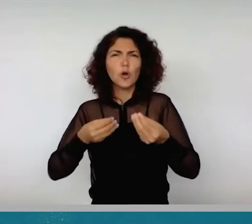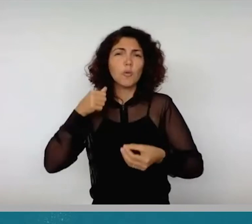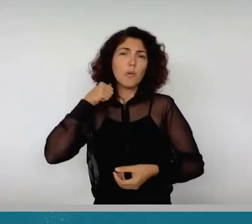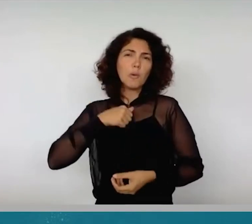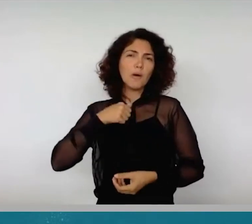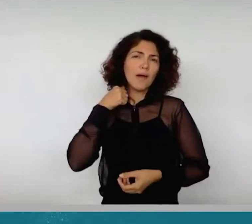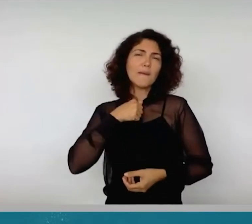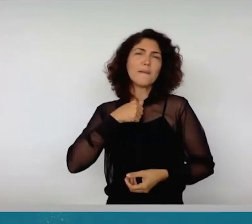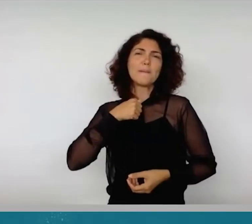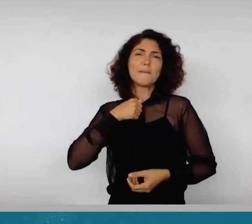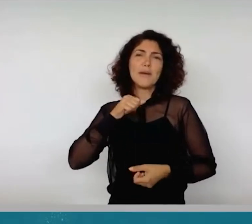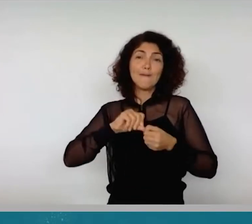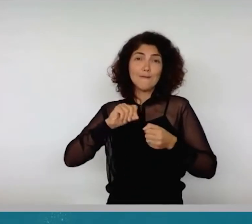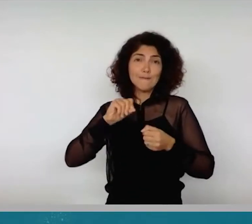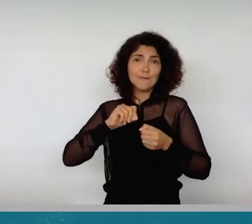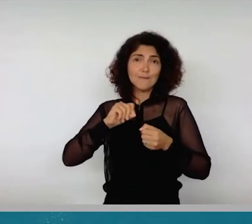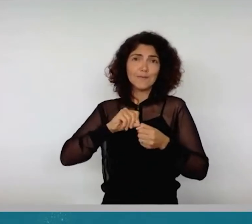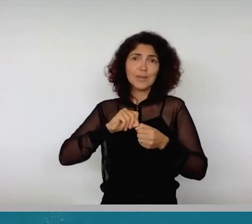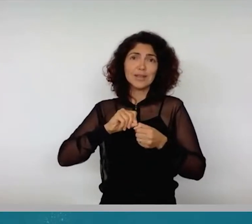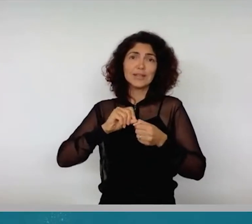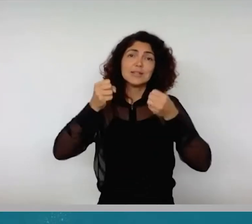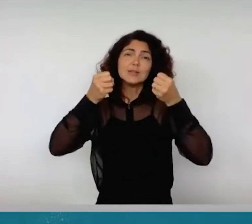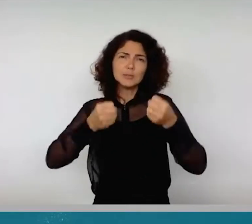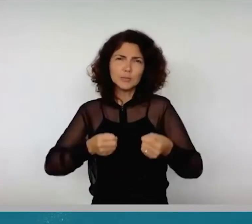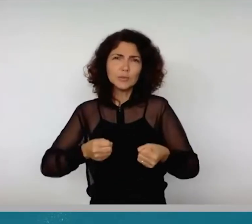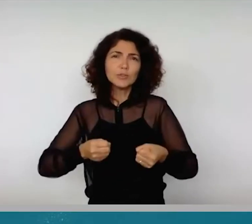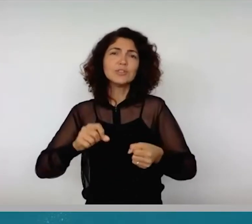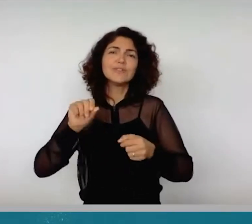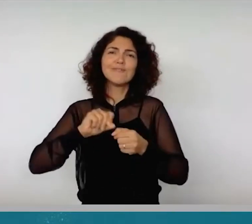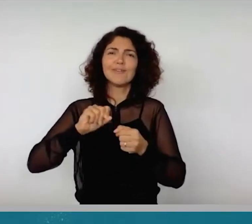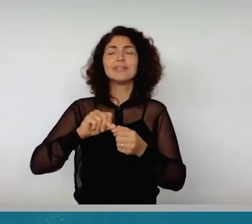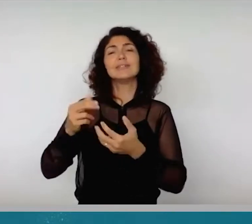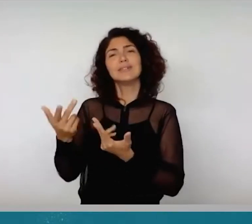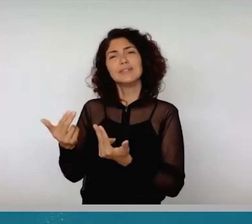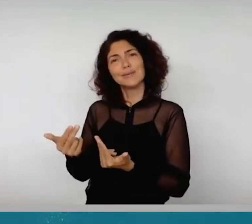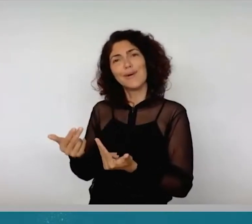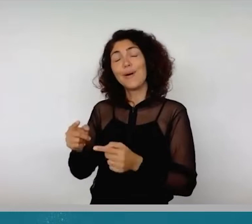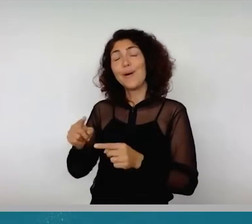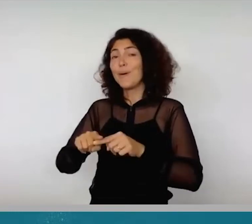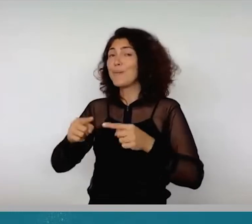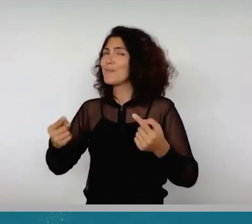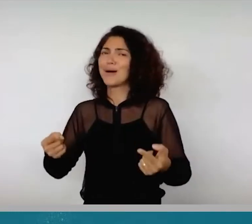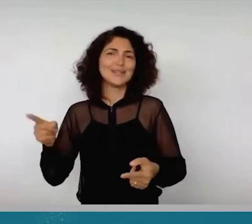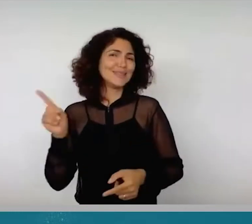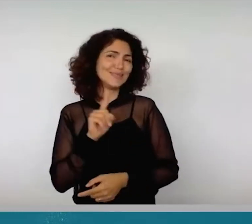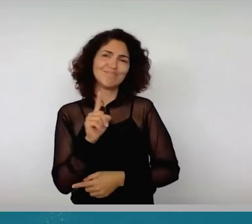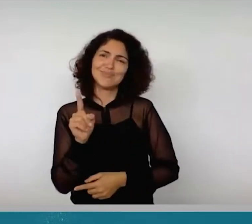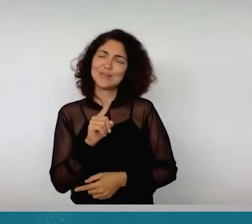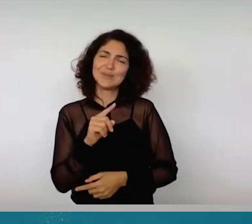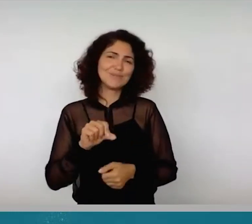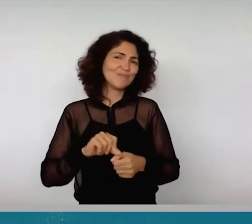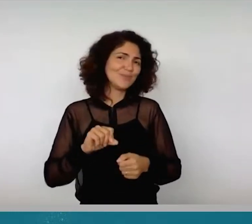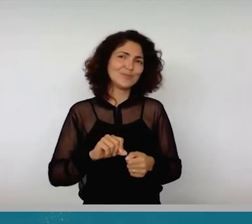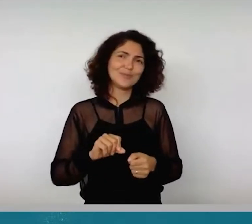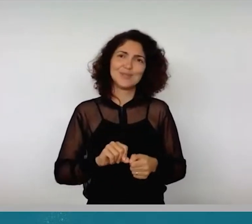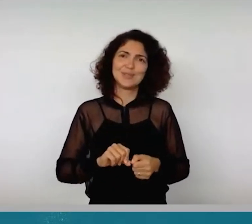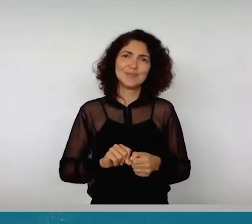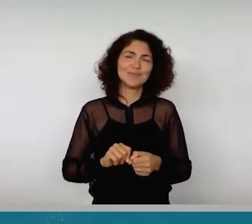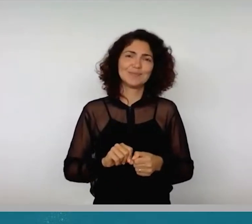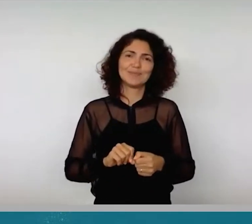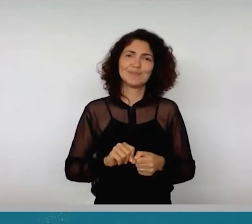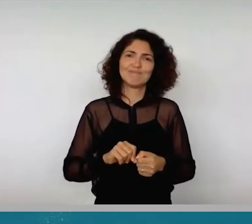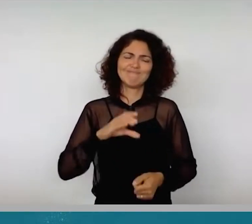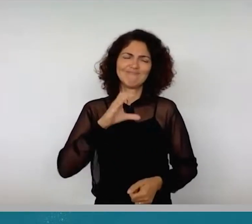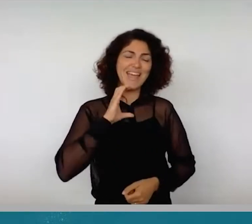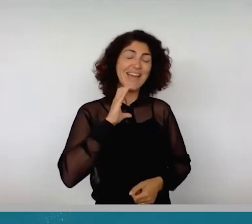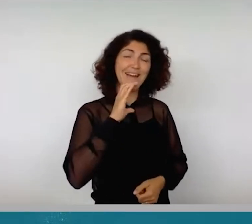não praticou isso, e então surgiu ódio. E esse ódio é a cobiça.